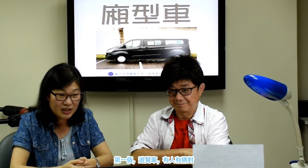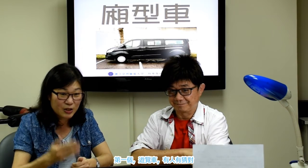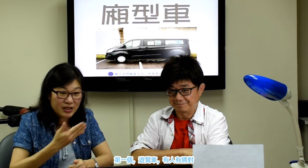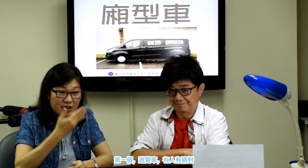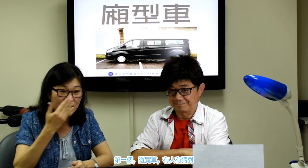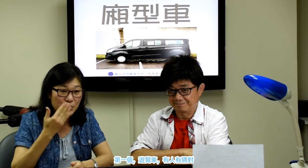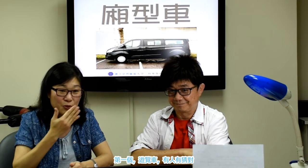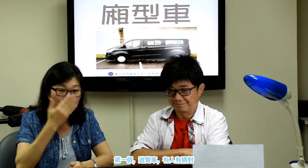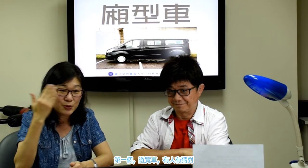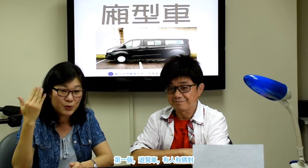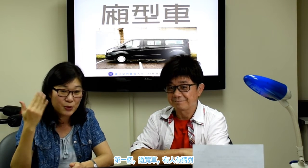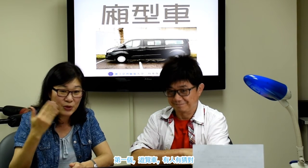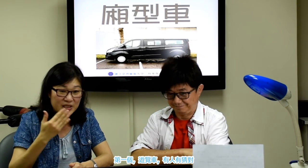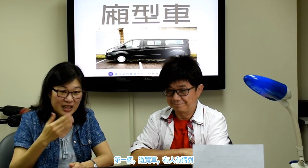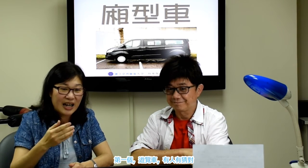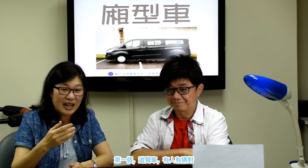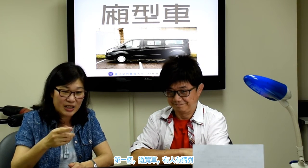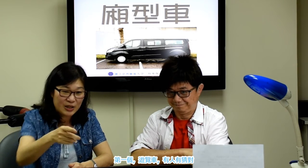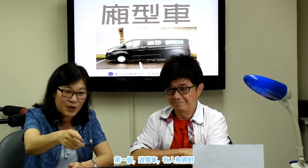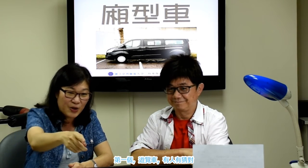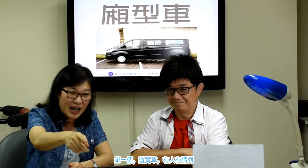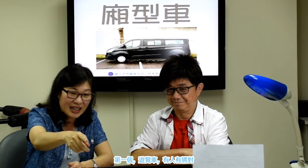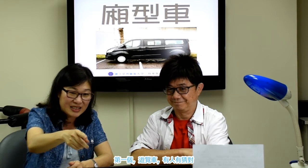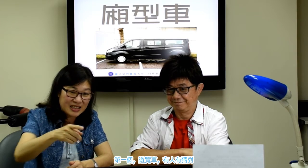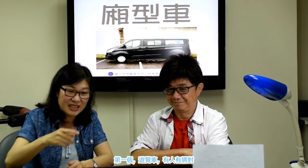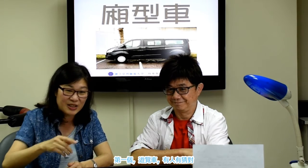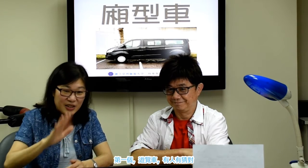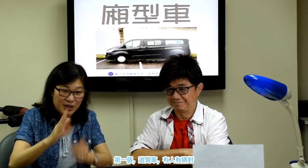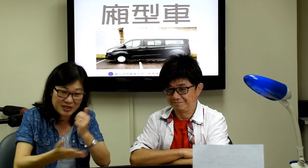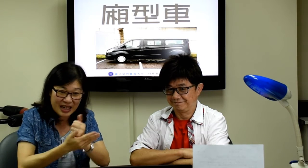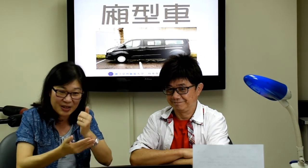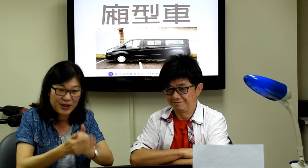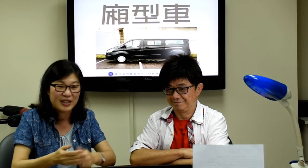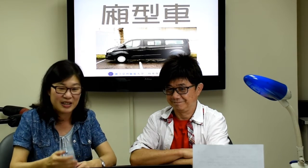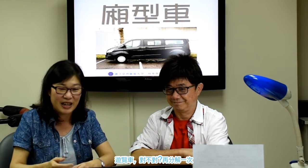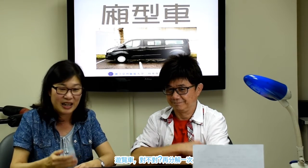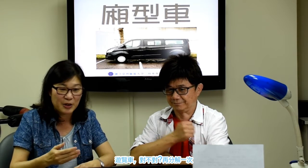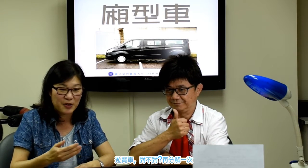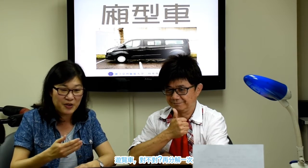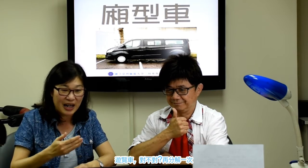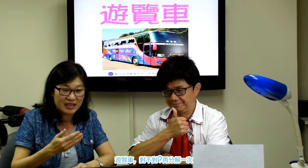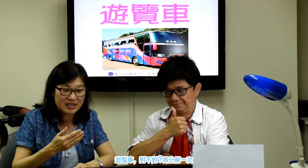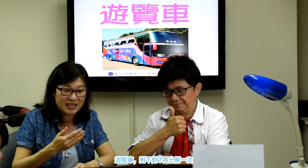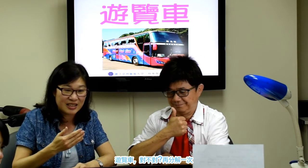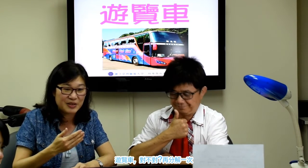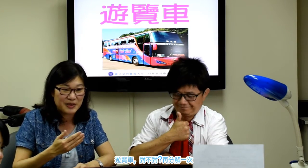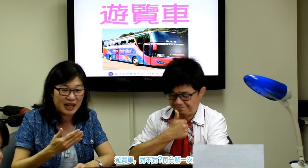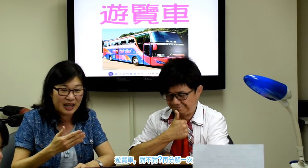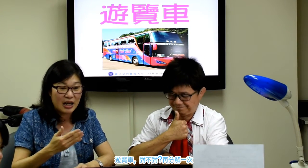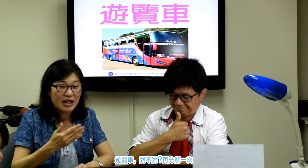第一个旅行爱游览车，有人有猜对，嘿，游览车对不对？